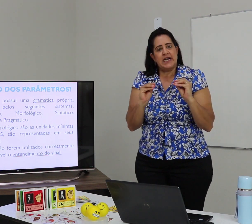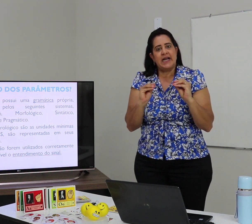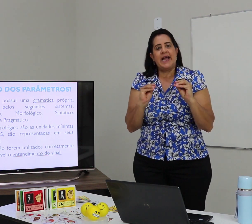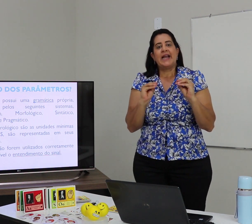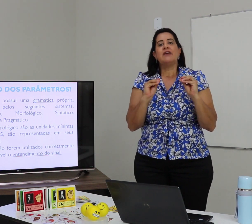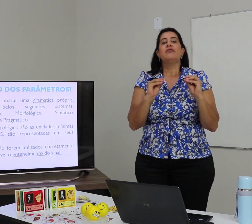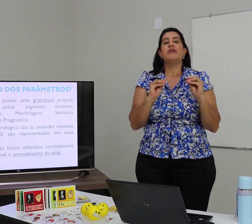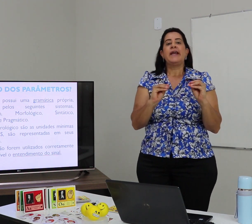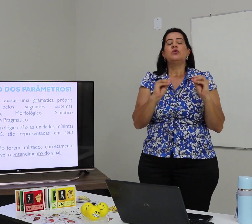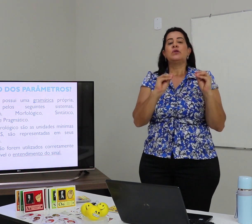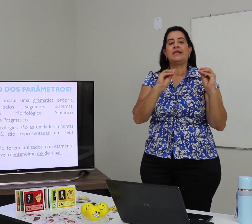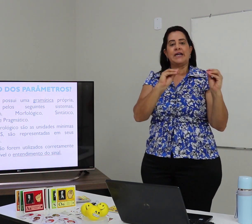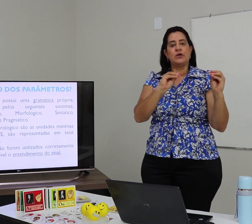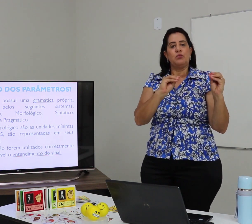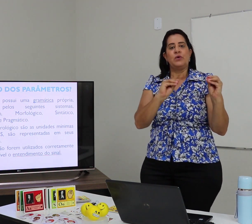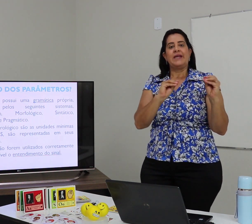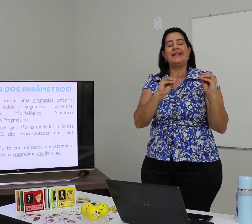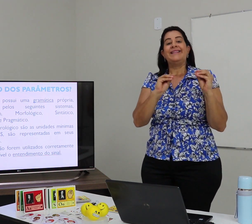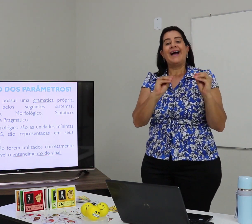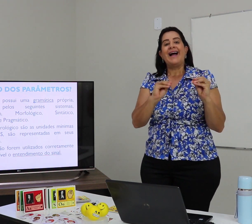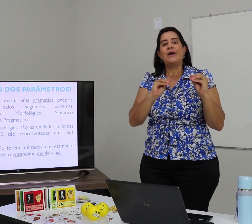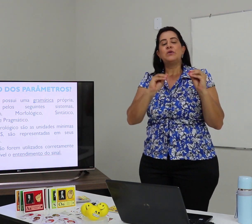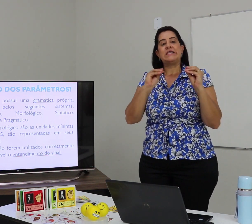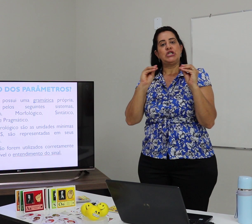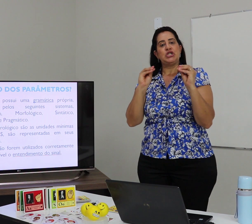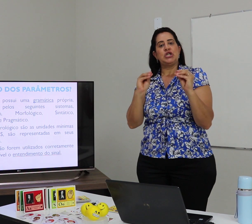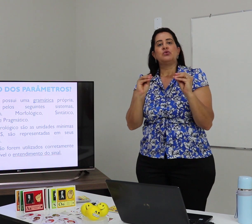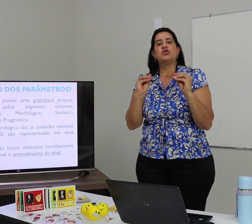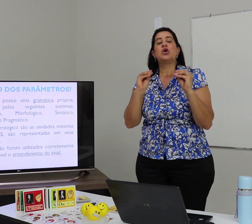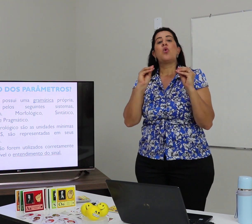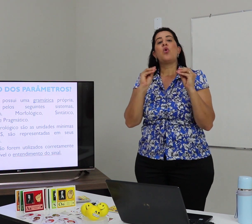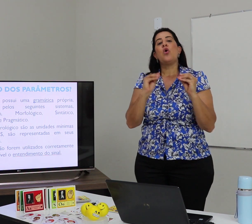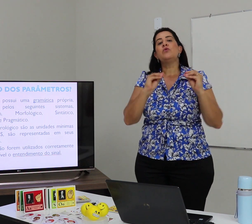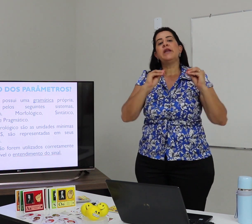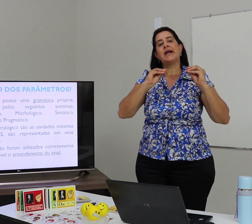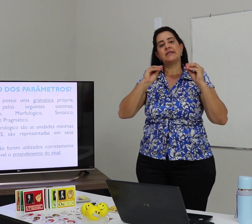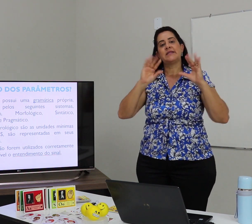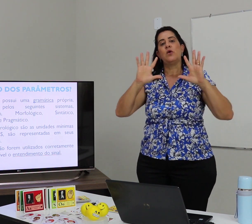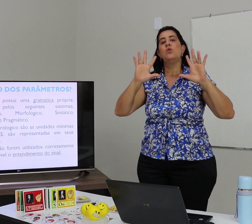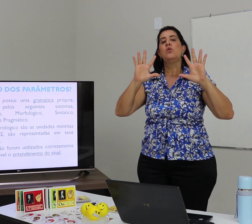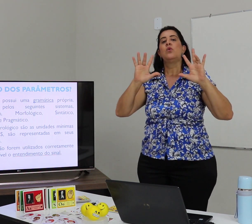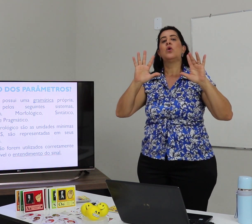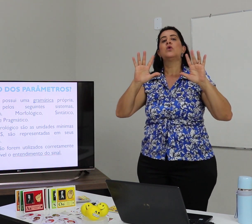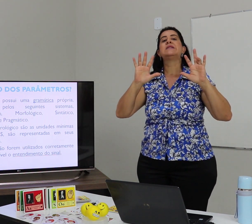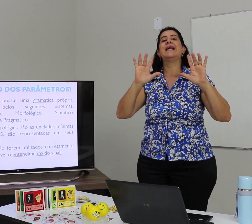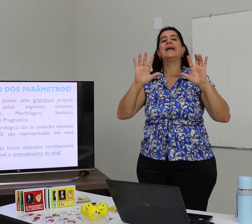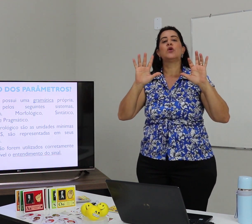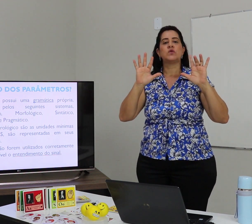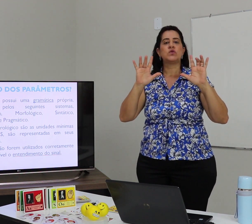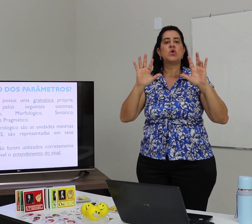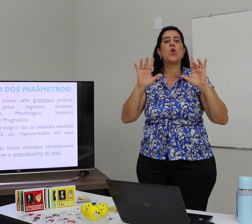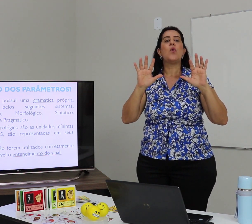Quirologia, ela vem do termo que dá o sentido de comunicação com os dedos, com